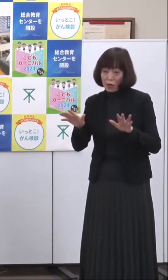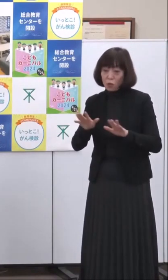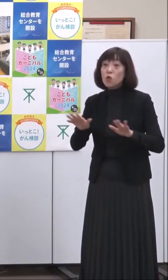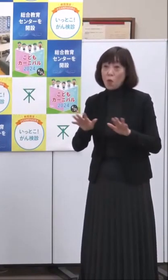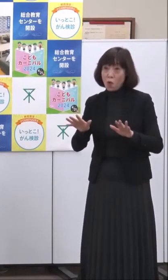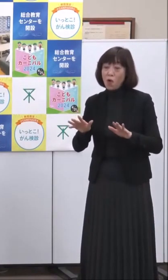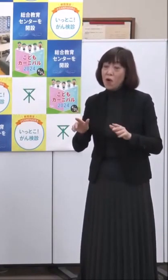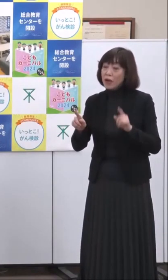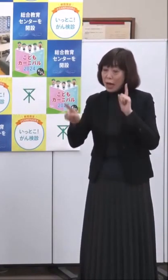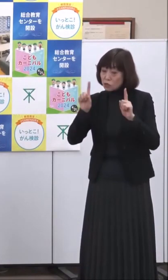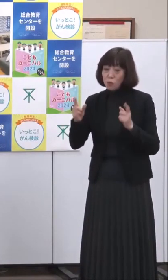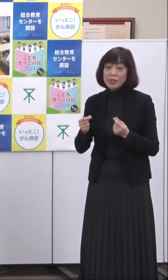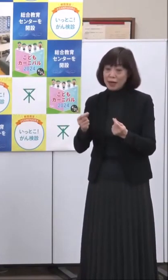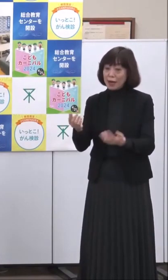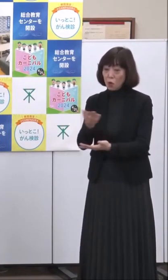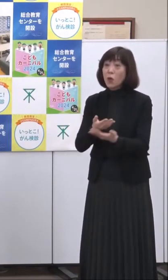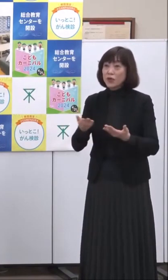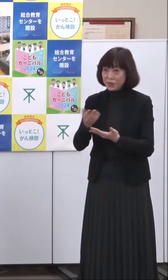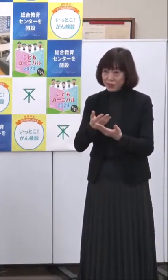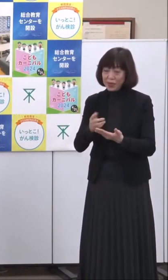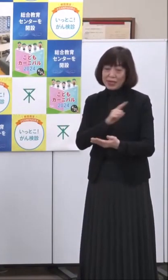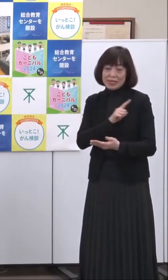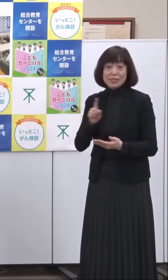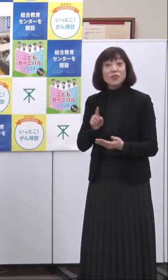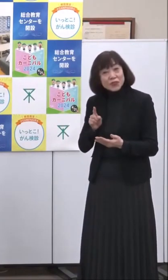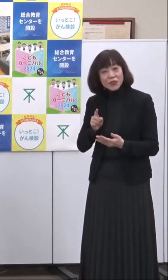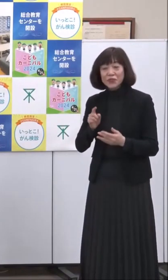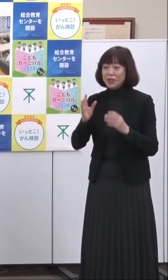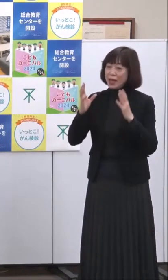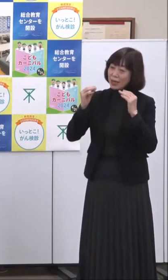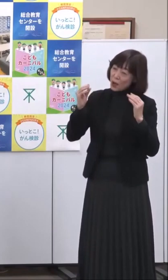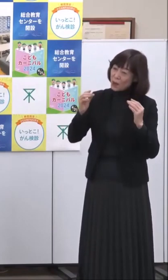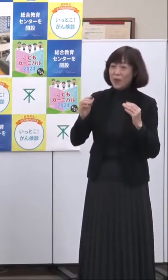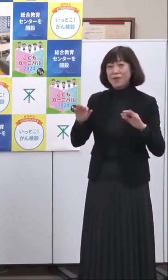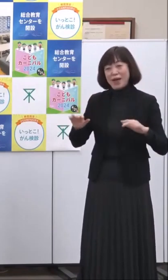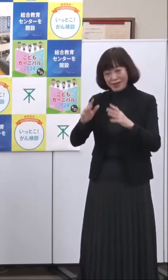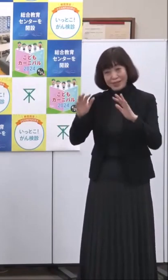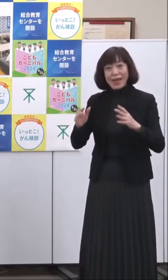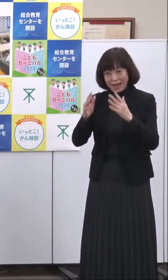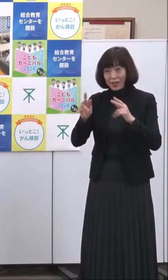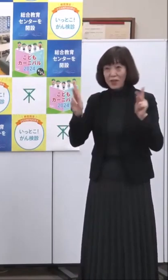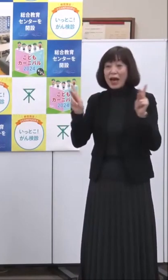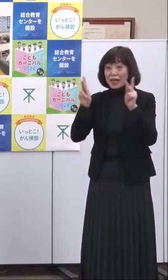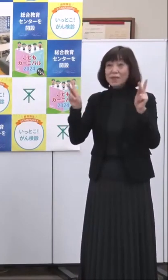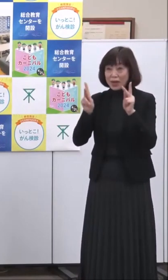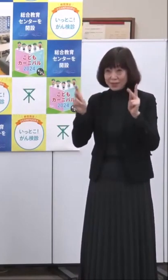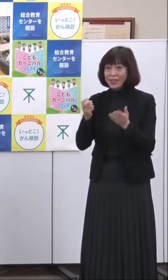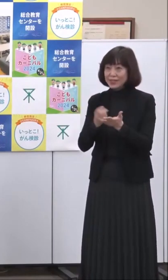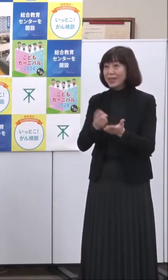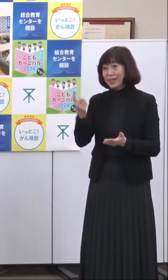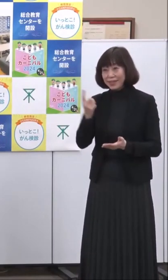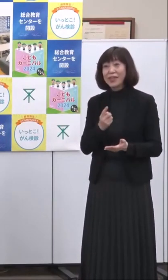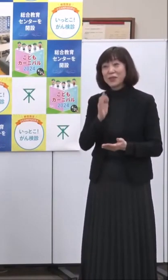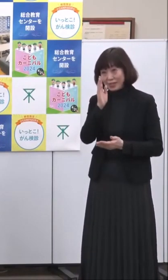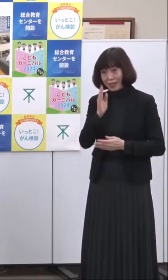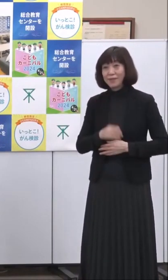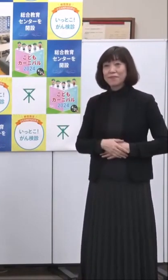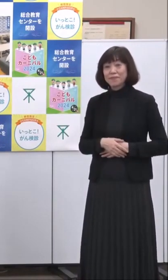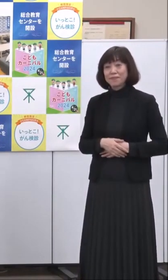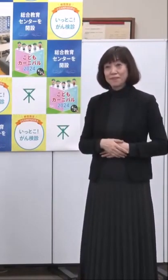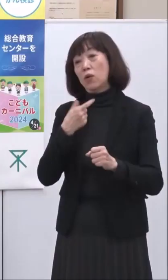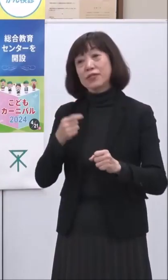ら交流し、一日中子どもたちの笑顔と歓声があふれるカーニバルにぜひお越しいただきたいと思います。